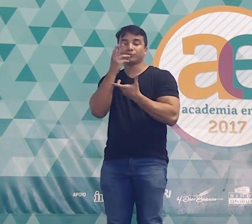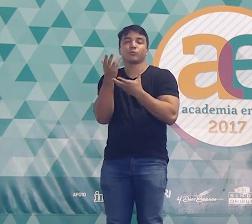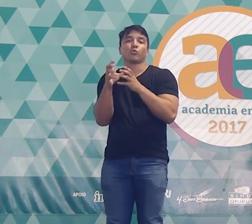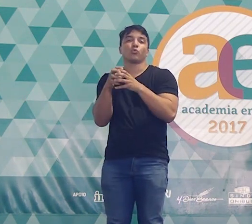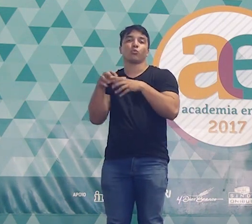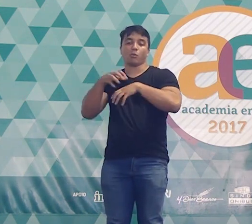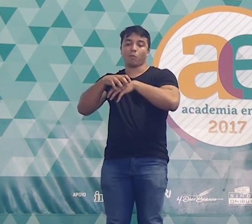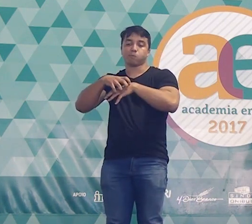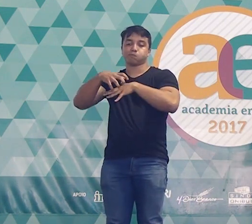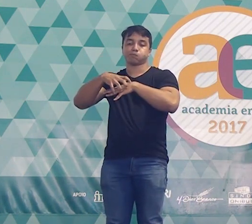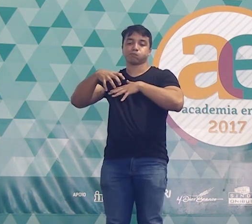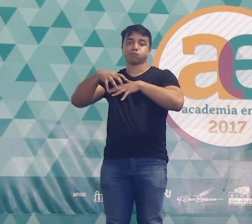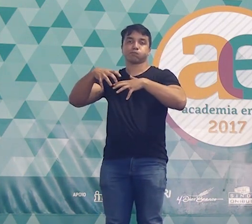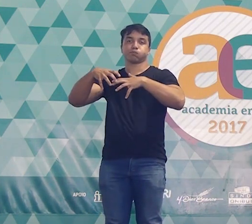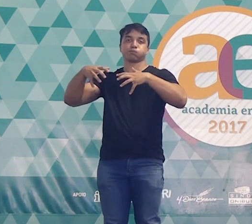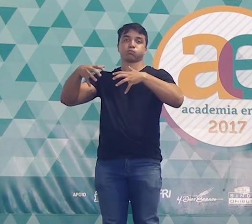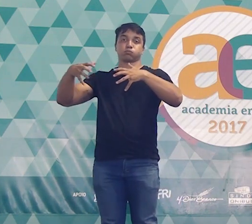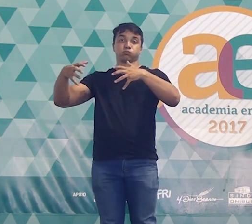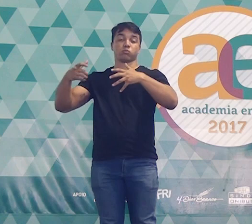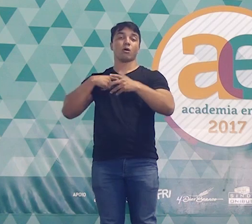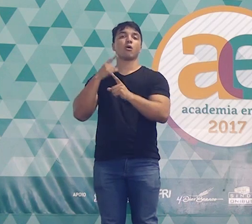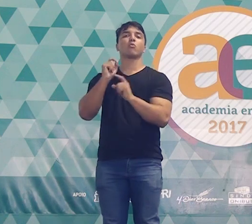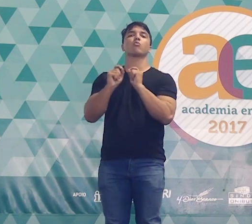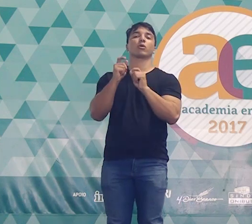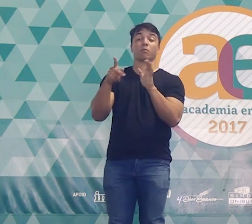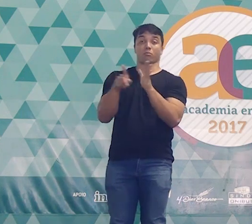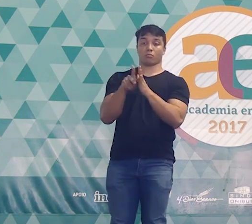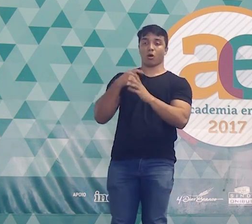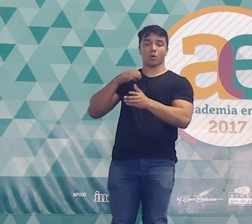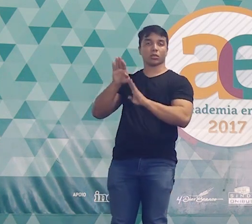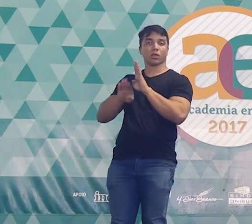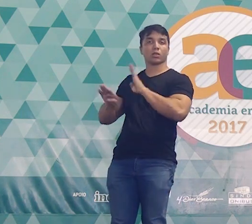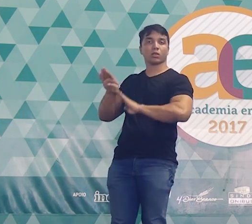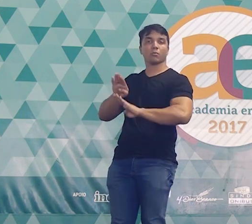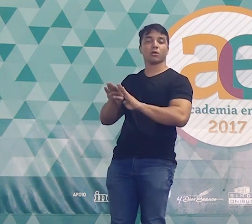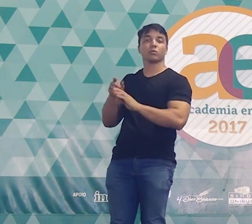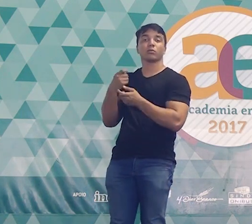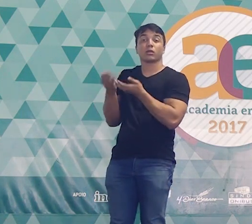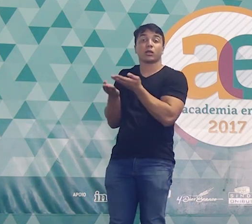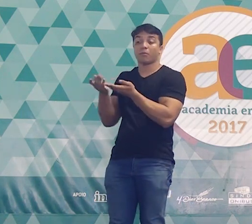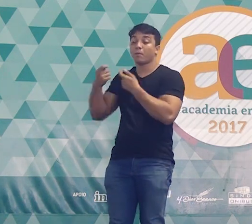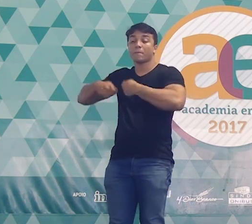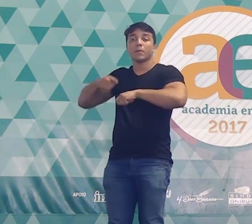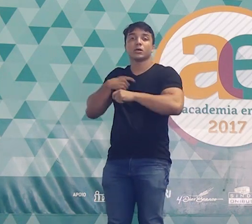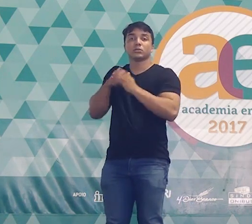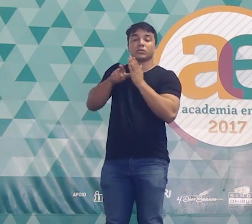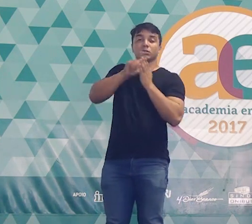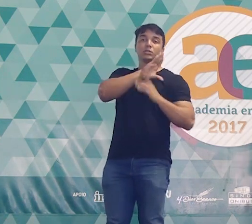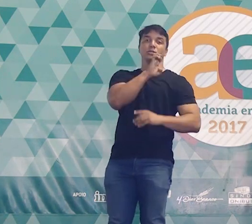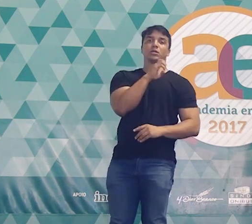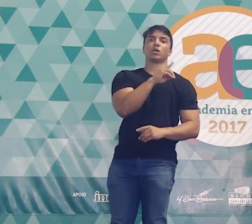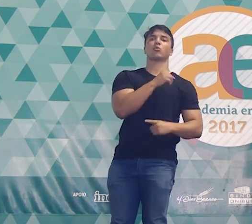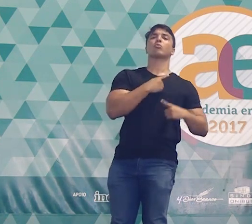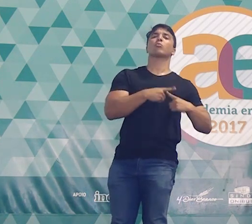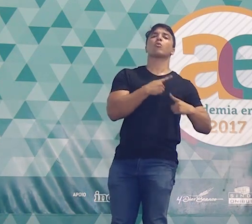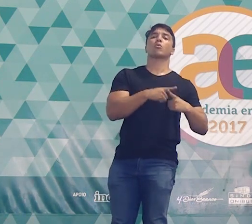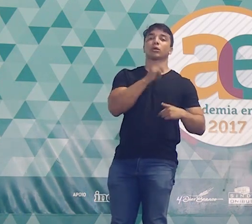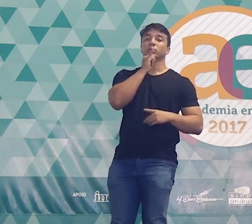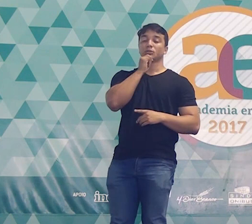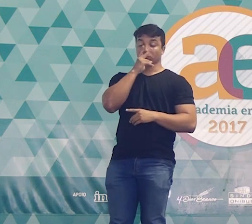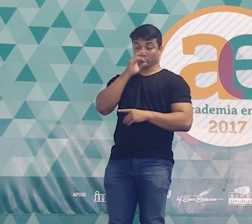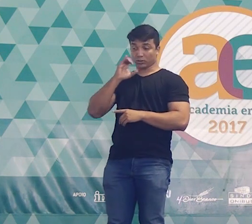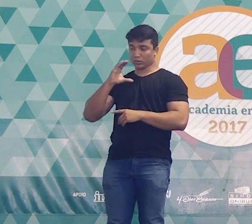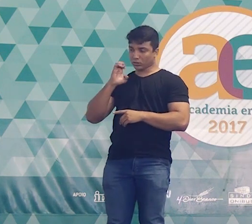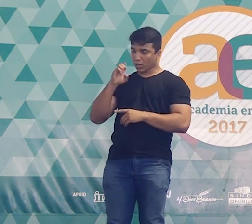que o câncer, tudo depende do câncer, a questão do tratamento, tem que haver um diagnóstico mais precoce possível? Porque quanto